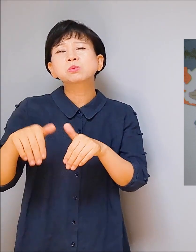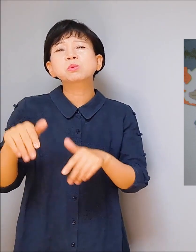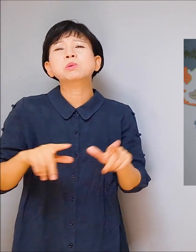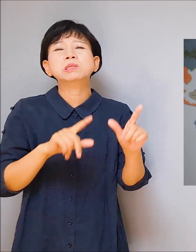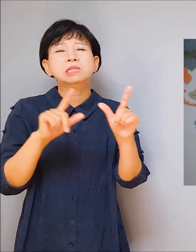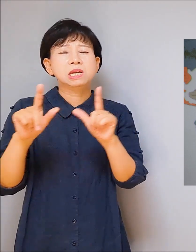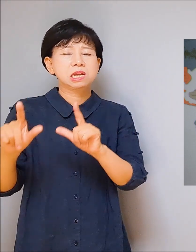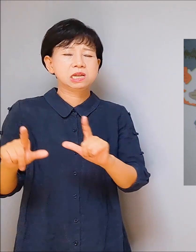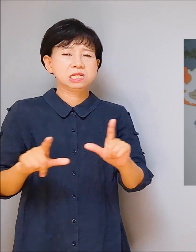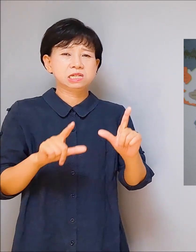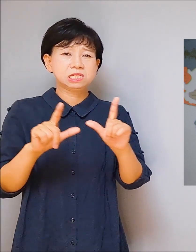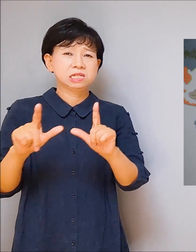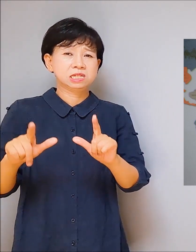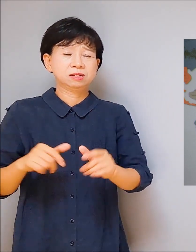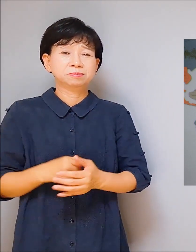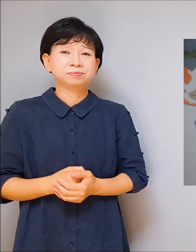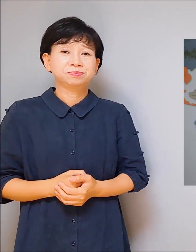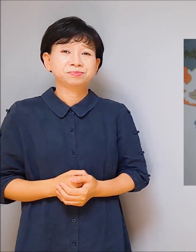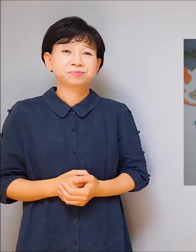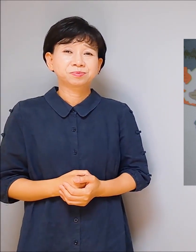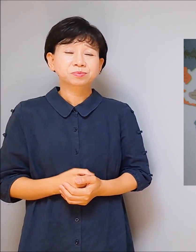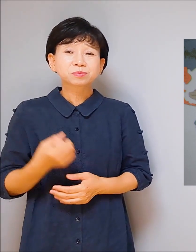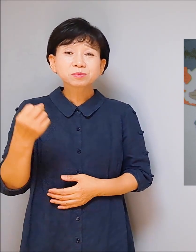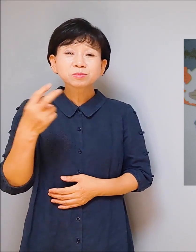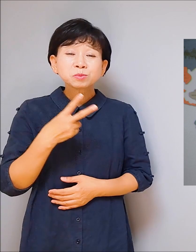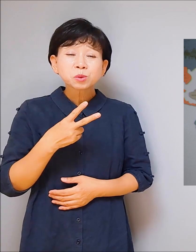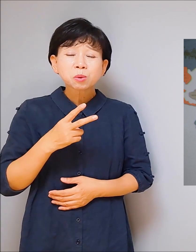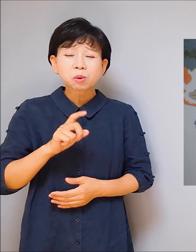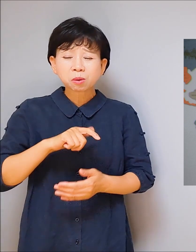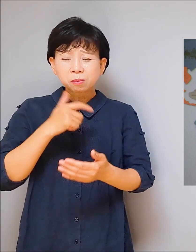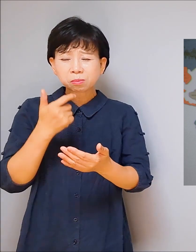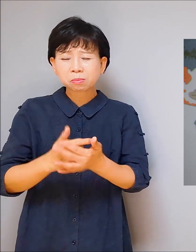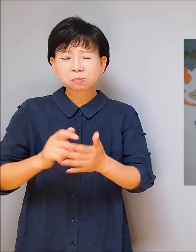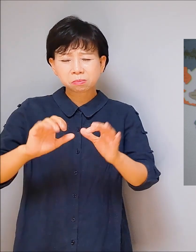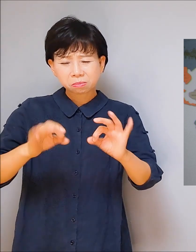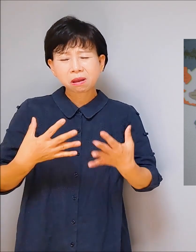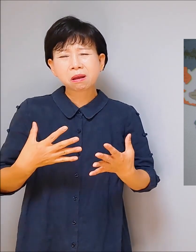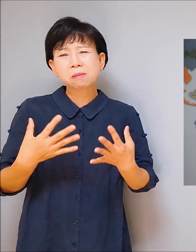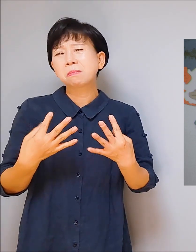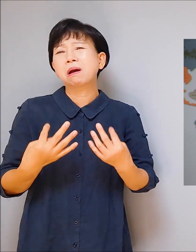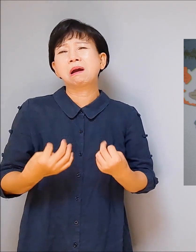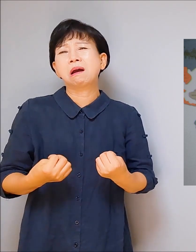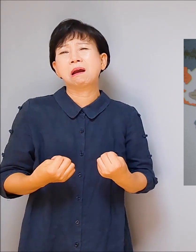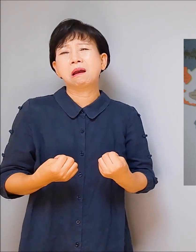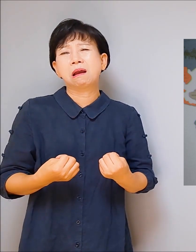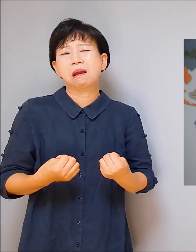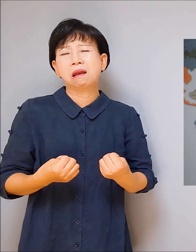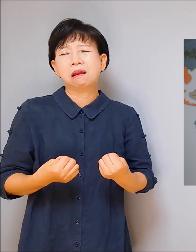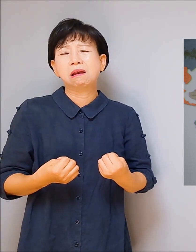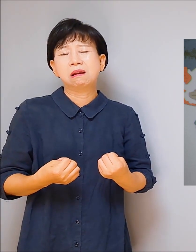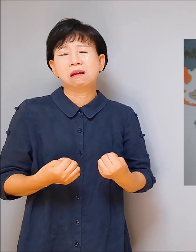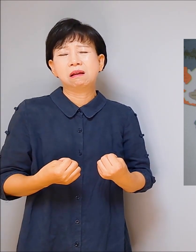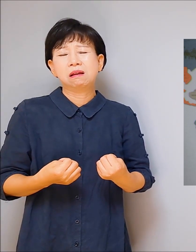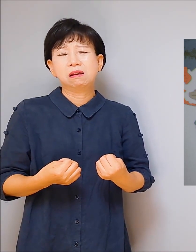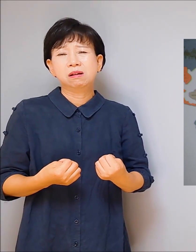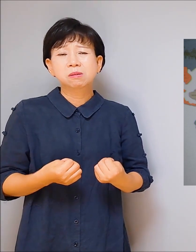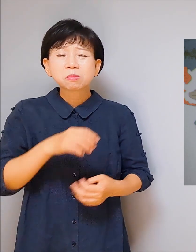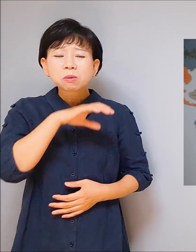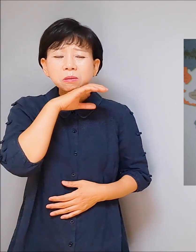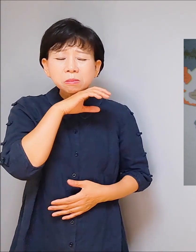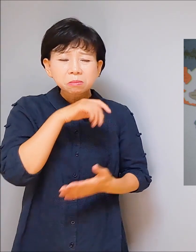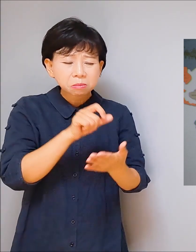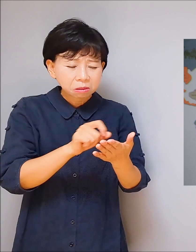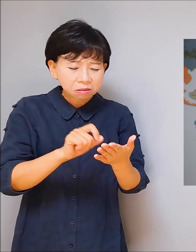라반이 얼마나 많이 이 조카 야곱을 속이는지 원망과 불평을 기록하다